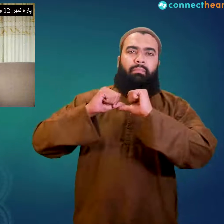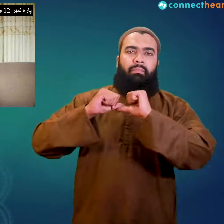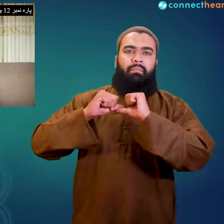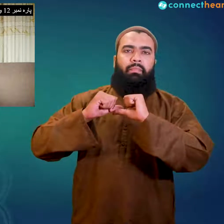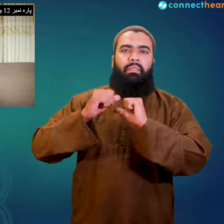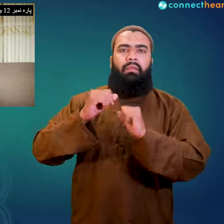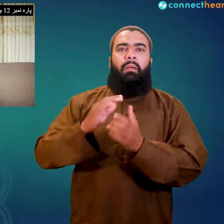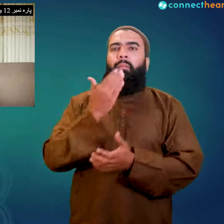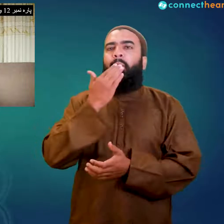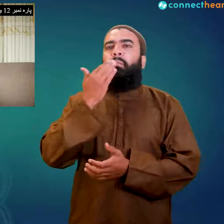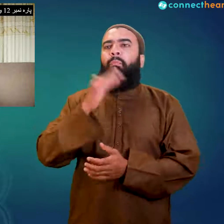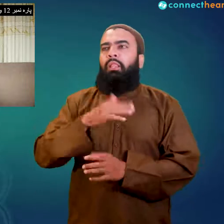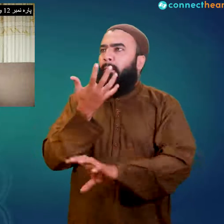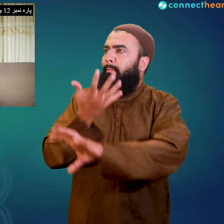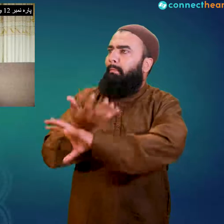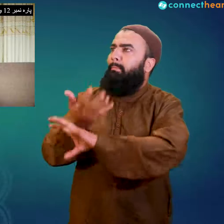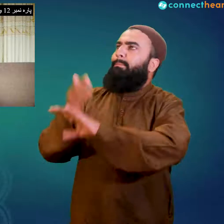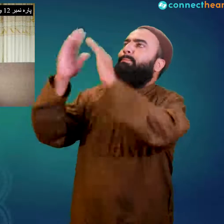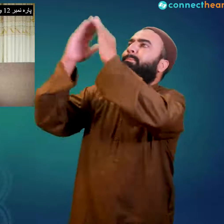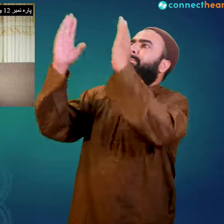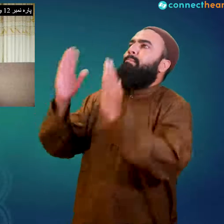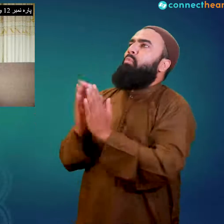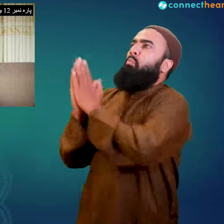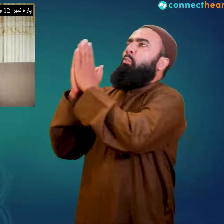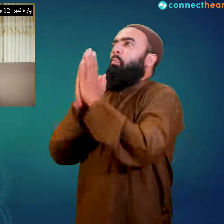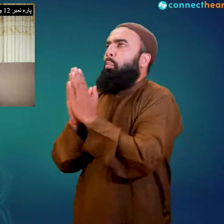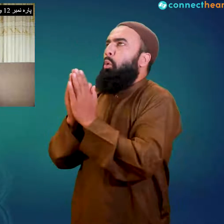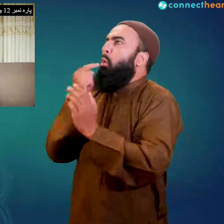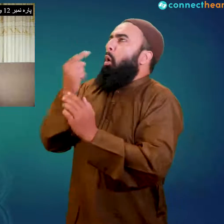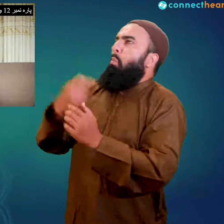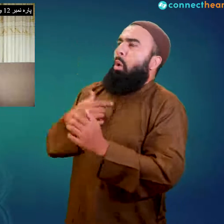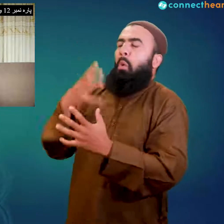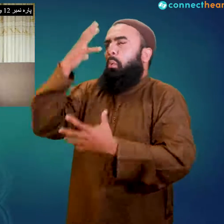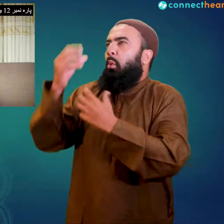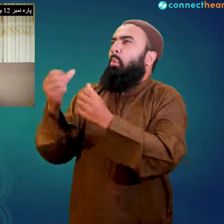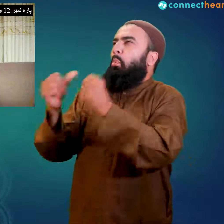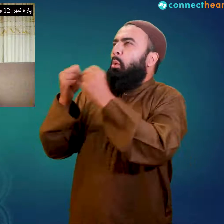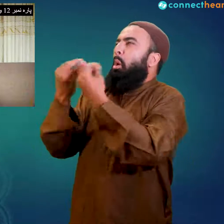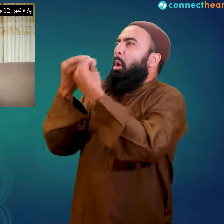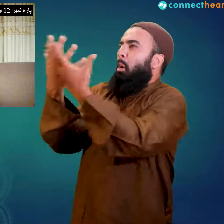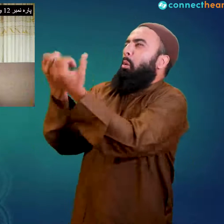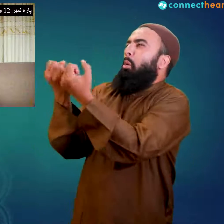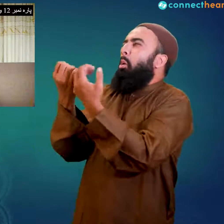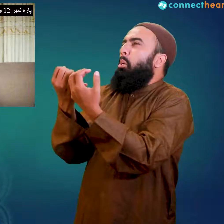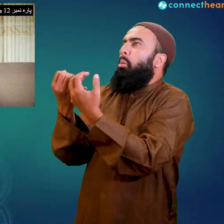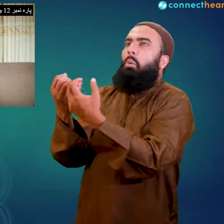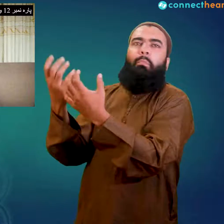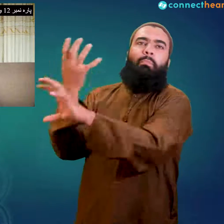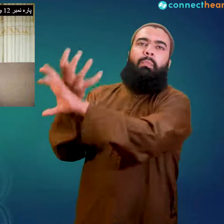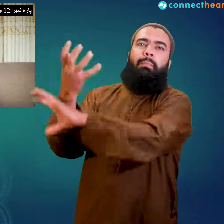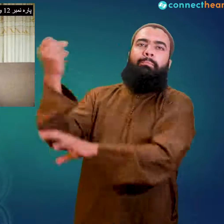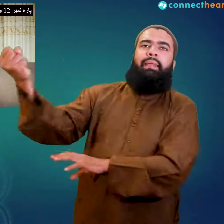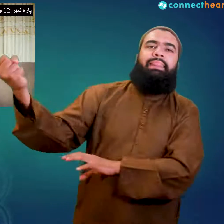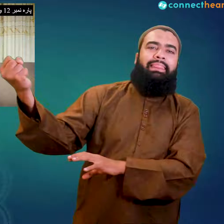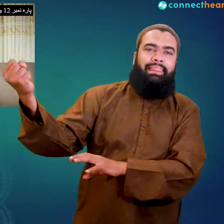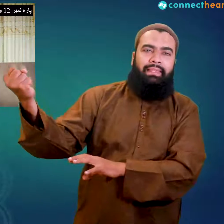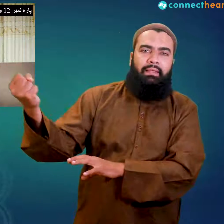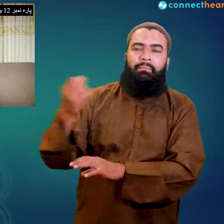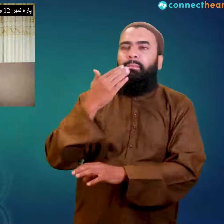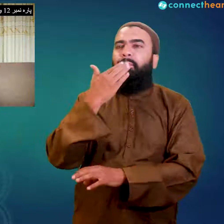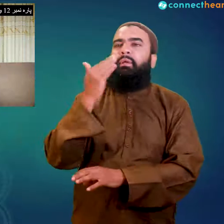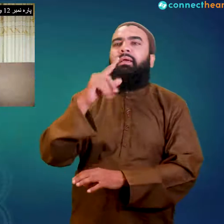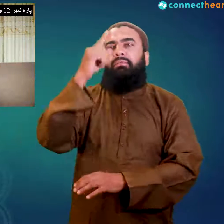اپنے اوپر ظلم فرمایا، اور اس تعبیر سے تاکہ انسان یہ سمجھے کہ اپنے ساتھ ظلم کرنا تو کتنی بڑی ناانصافی